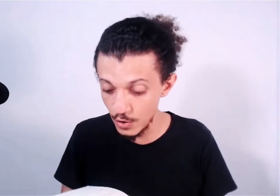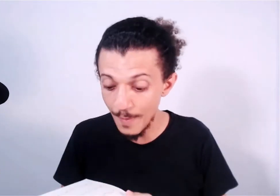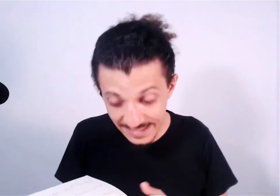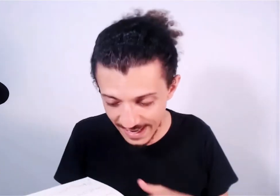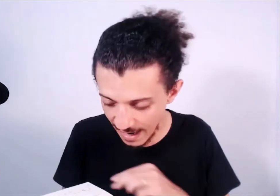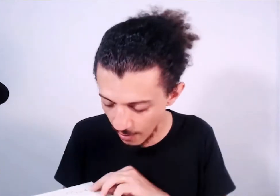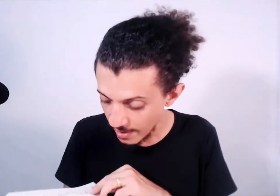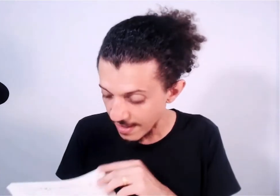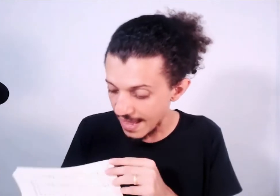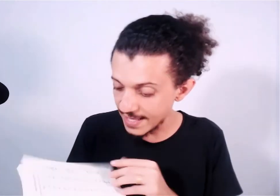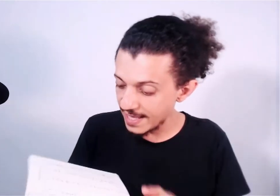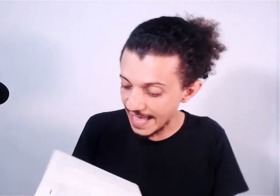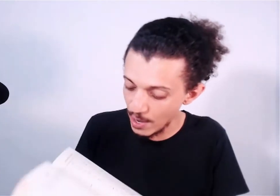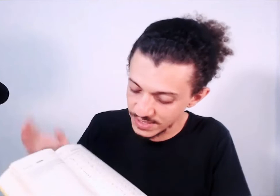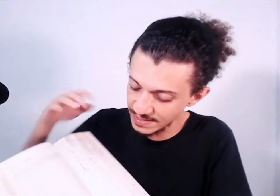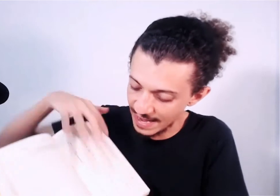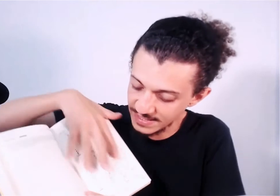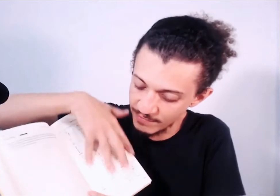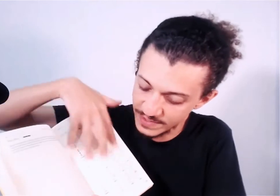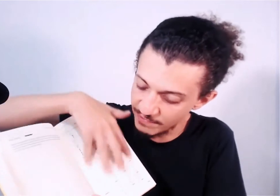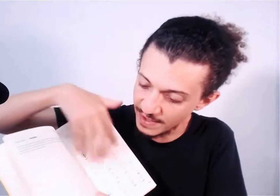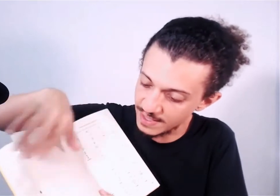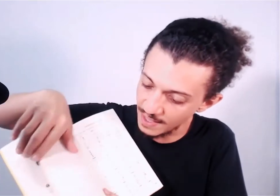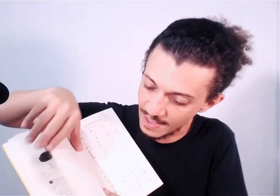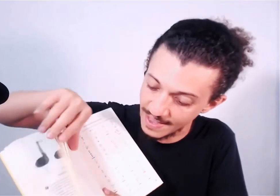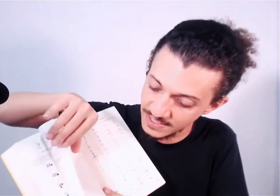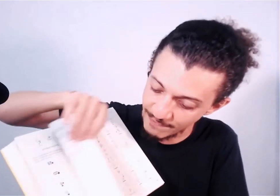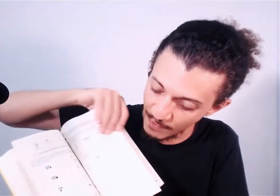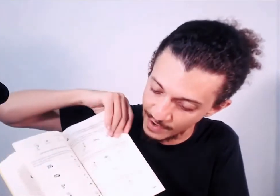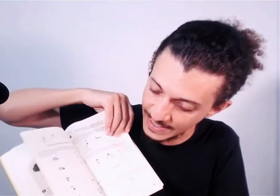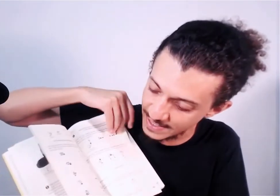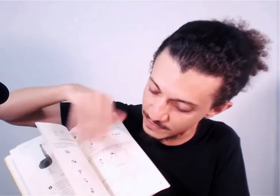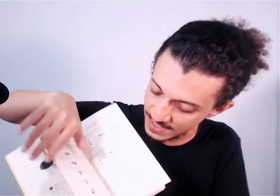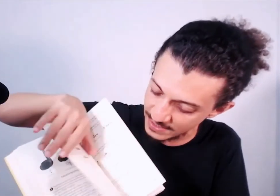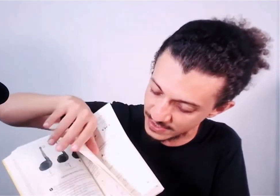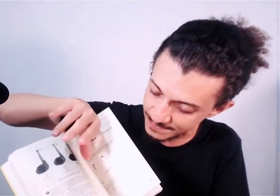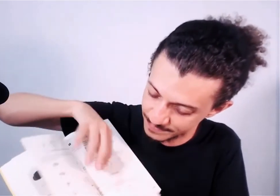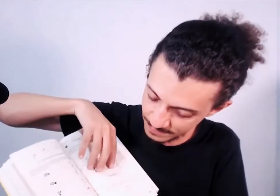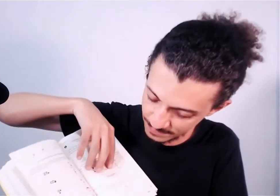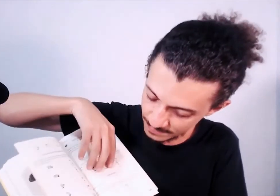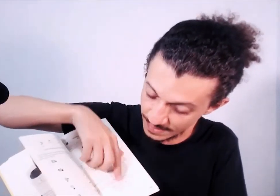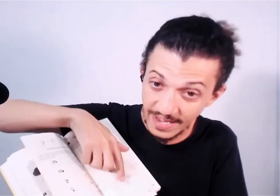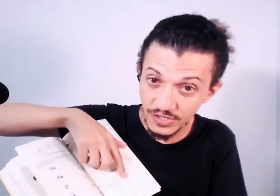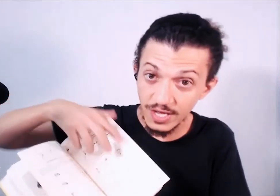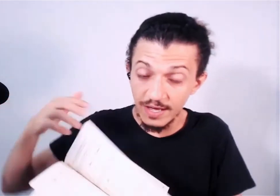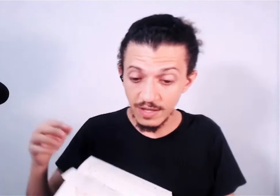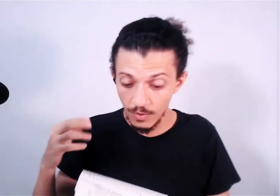mais legal é que os sinais que você vê aqui, eles já foram escritos antes. Entende? Então,